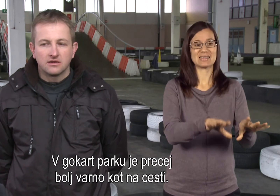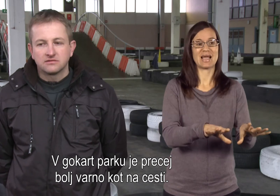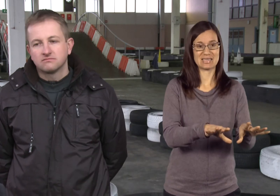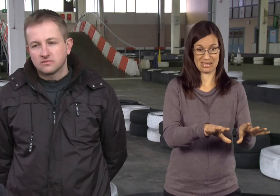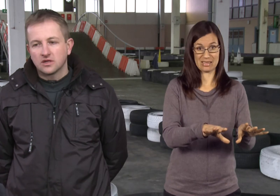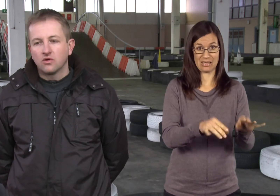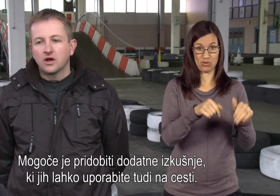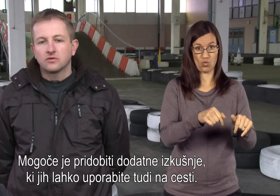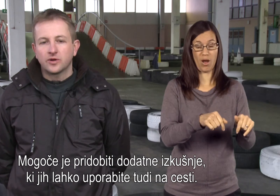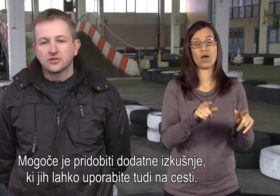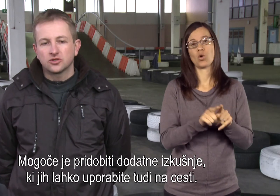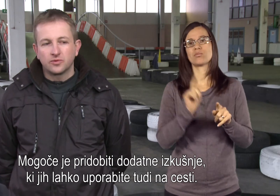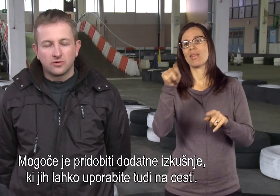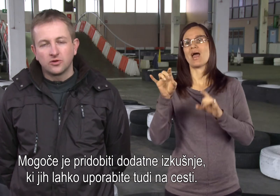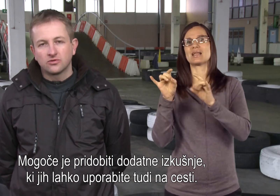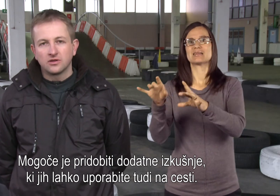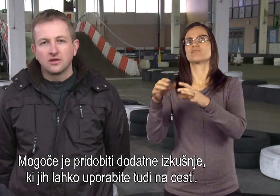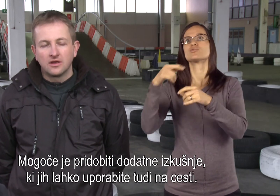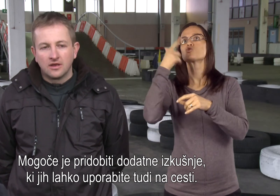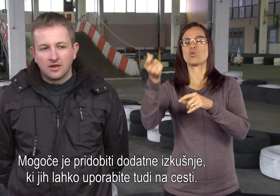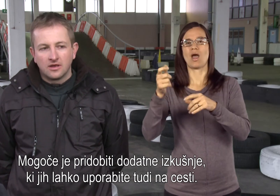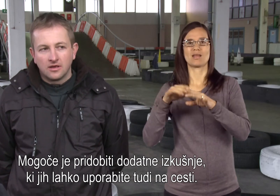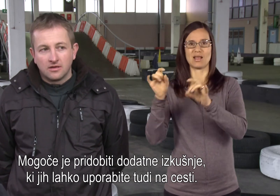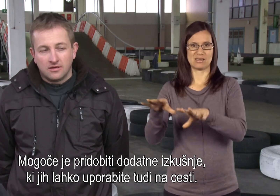cesti in s tem go-kartom praktično pridobijo tudi